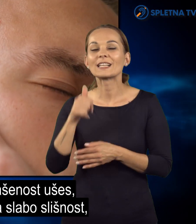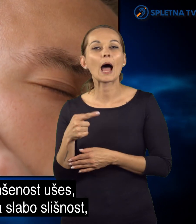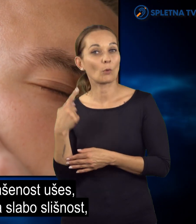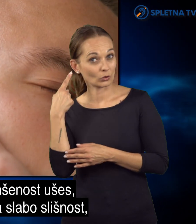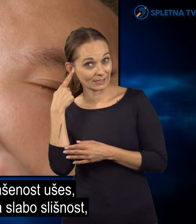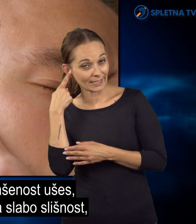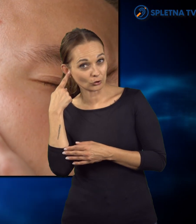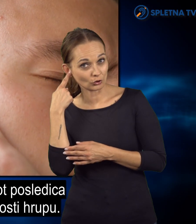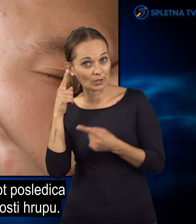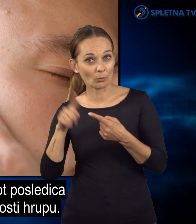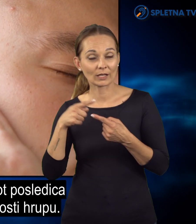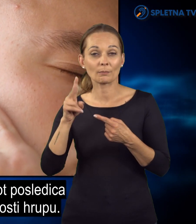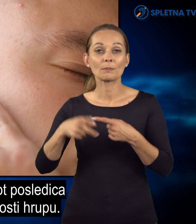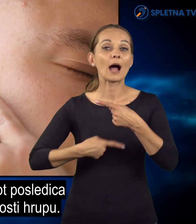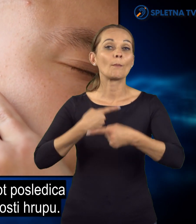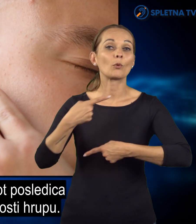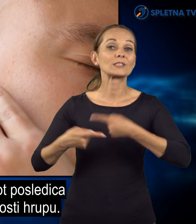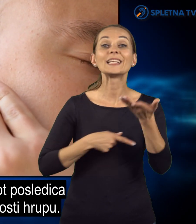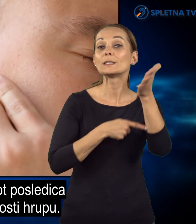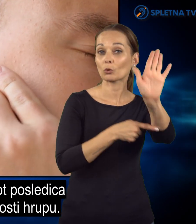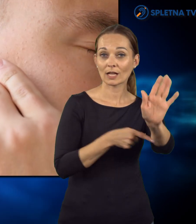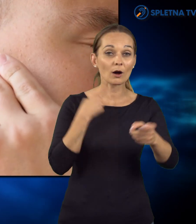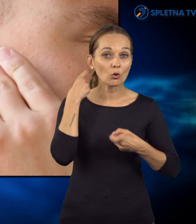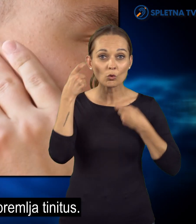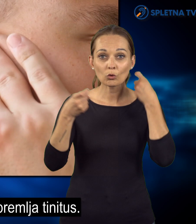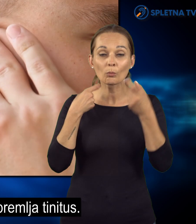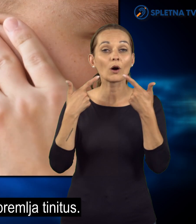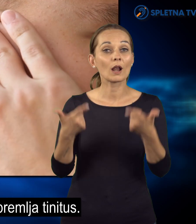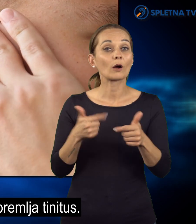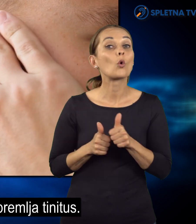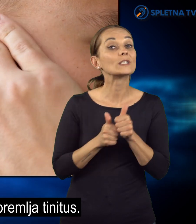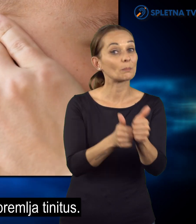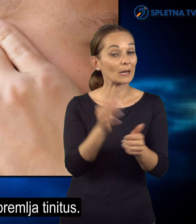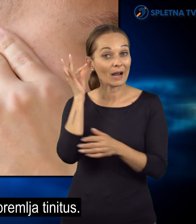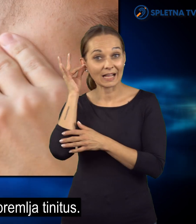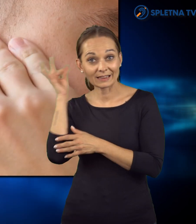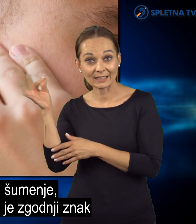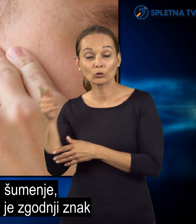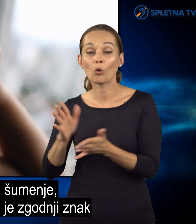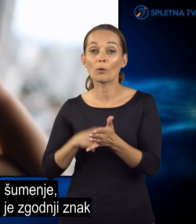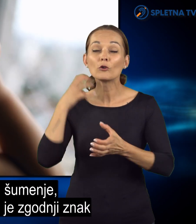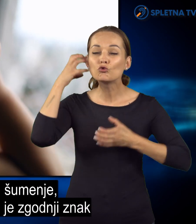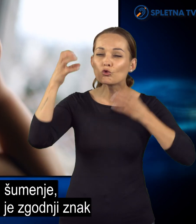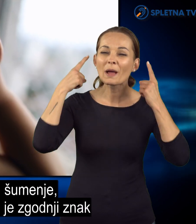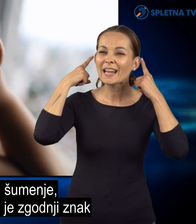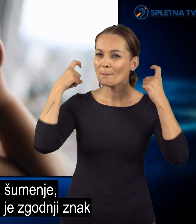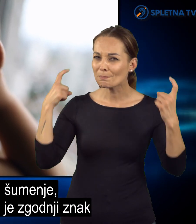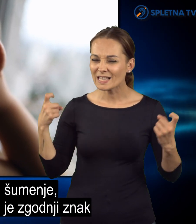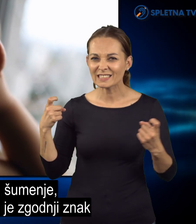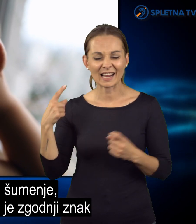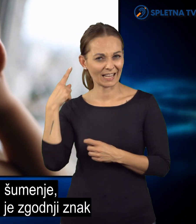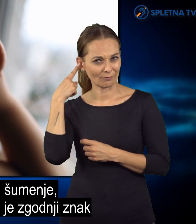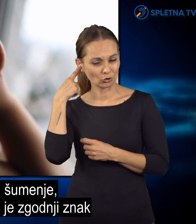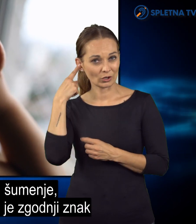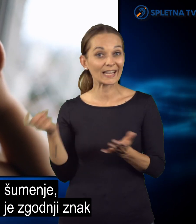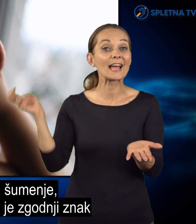začasna slaboslišnost, ki nastane kot posledica izpostavljenosti hrupu. To lahko tudi spremlja tinitus, se pravi tudi tinitus, šumenje, piskanje v ušesih je